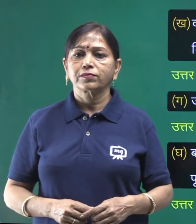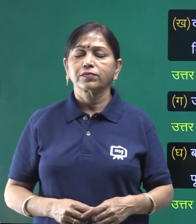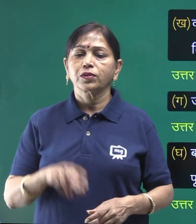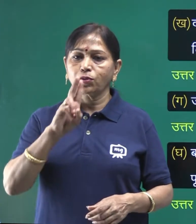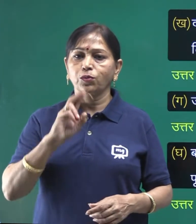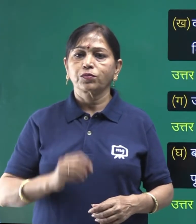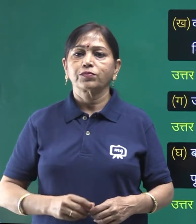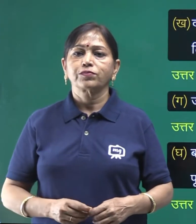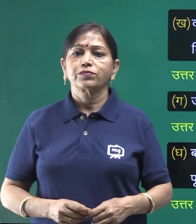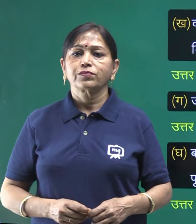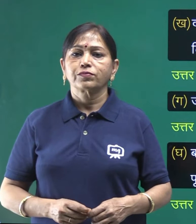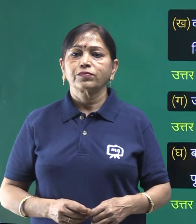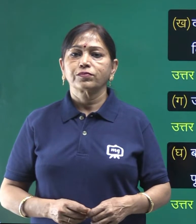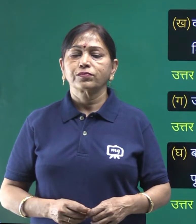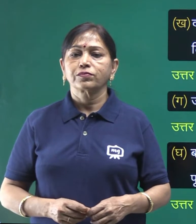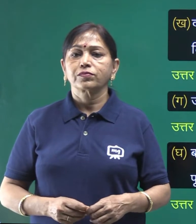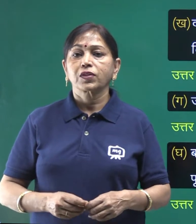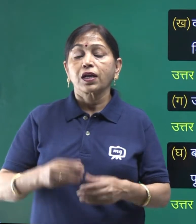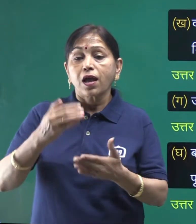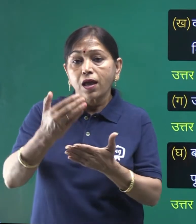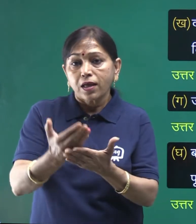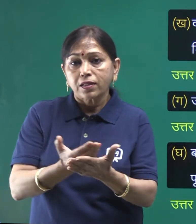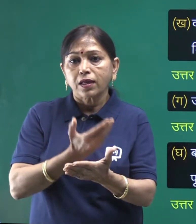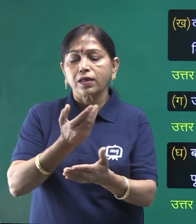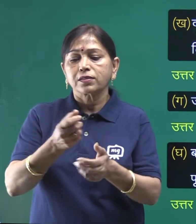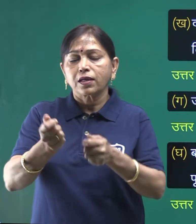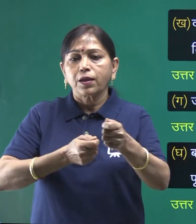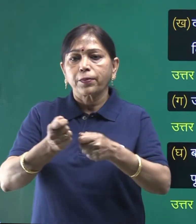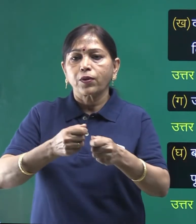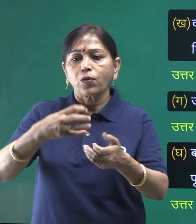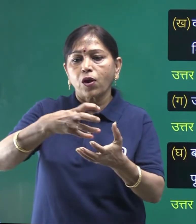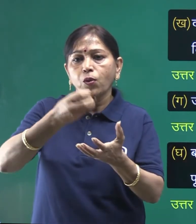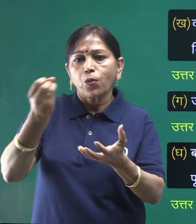2. दही से मक्खन